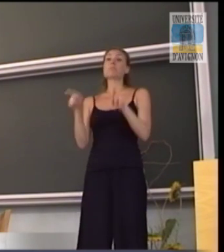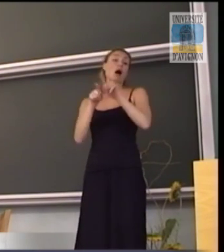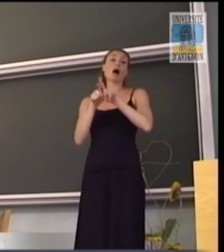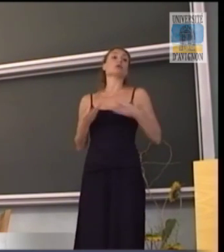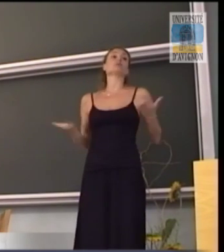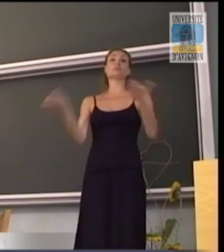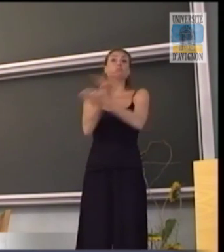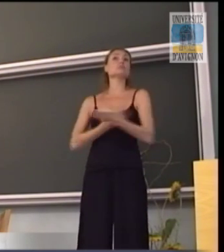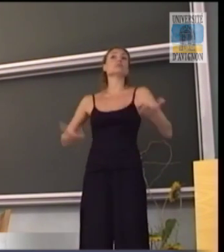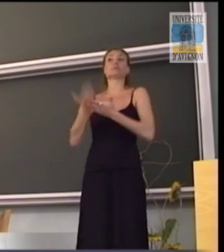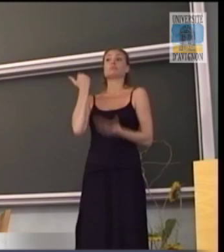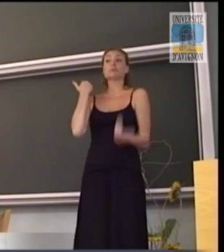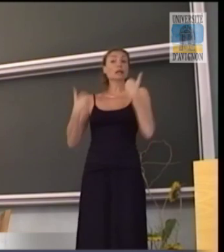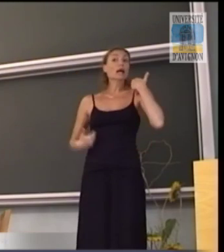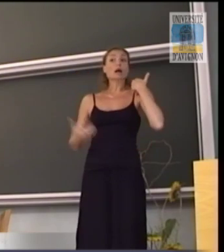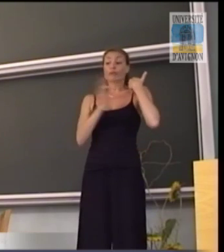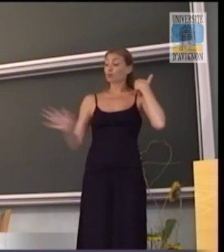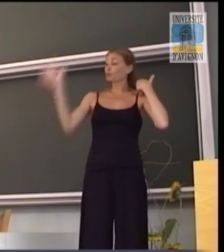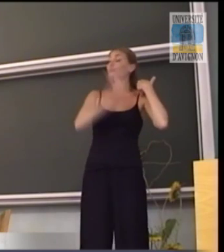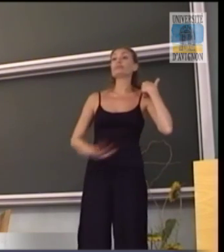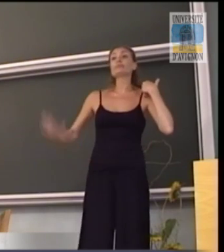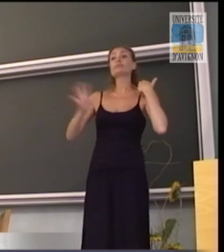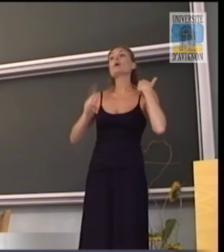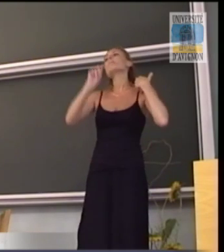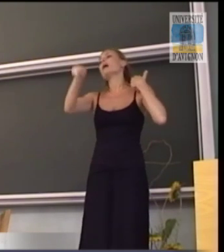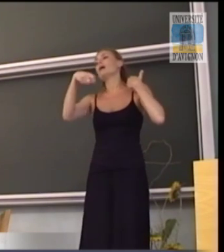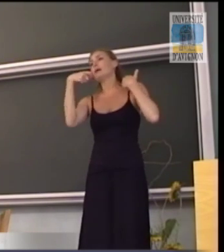en tout cas, c'est que automatiquement, certes, on trouve une